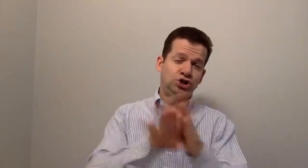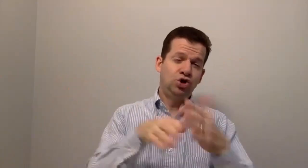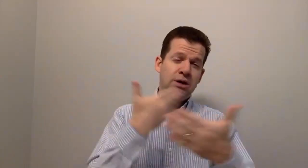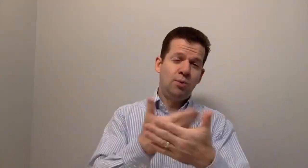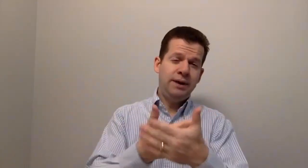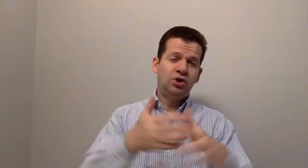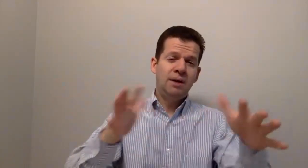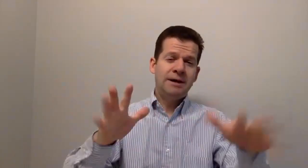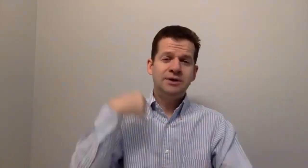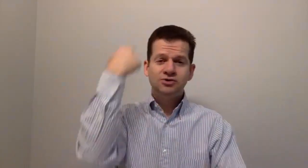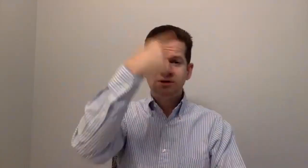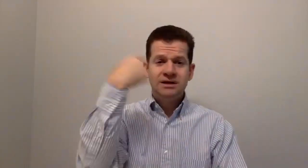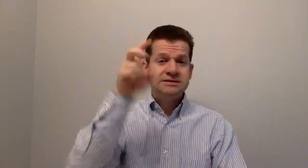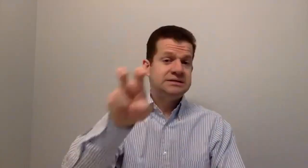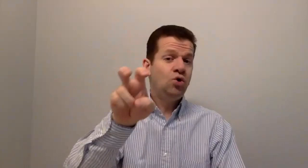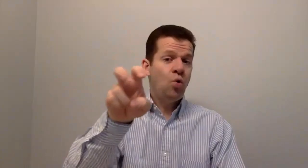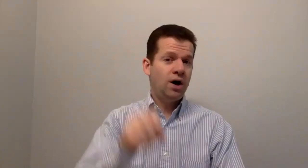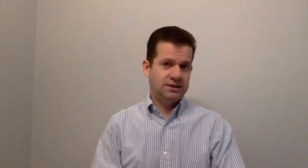Chegou Ribeirão Preto, mais ou menos 5 horas.